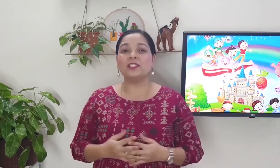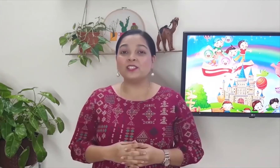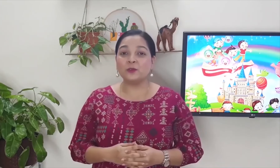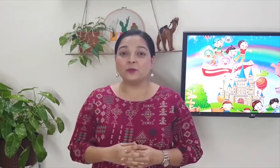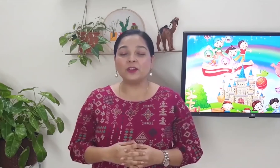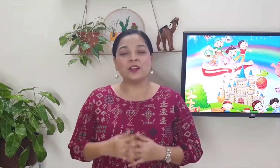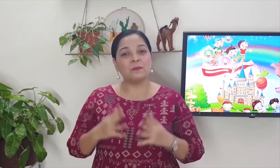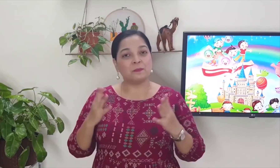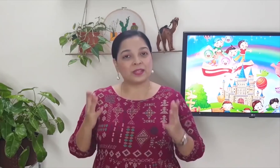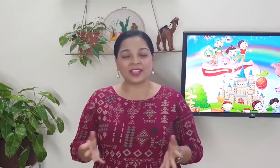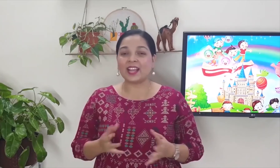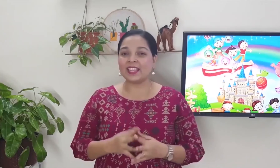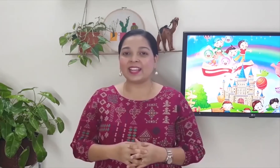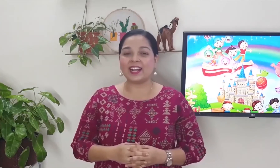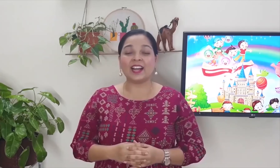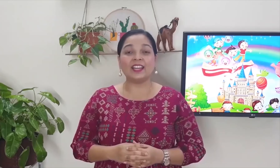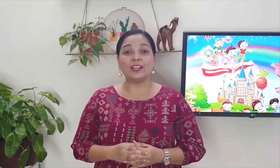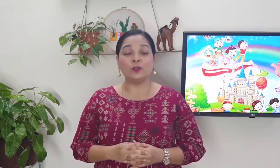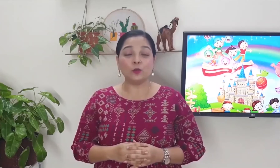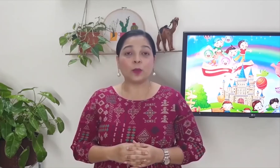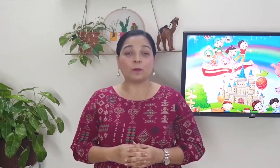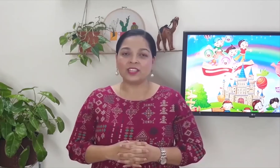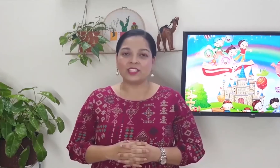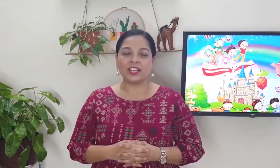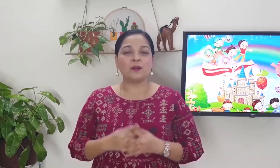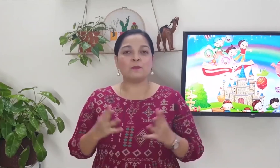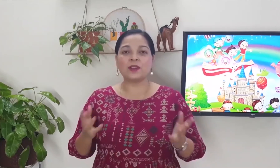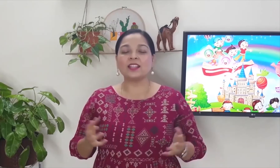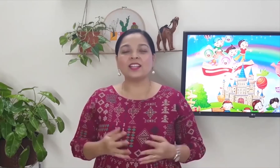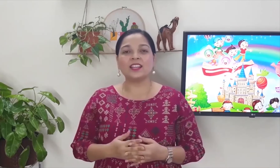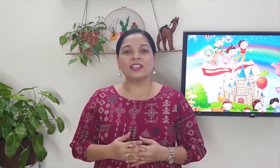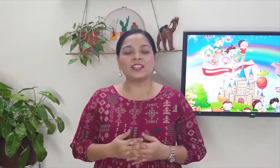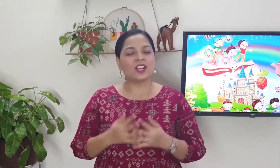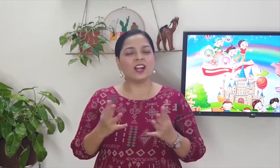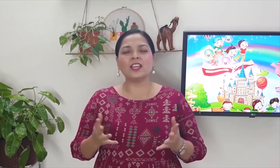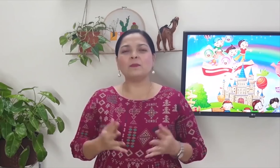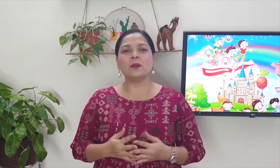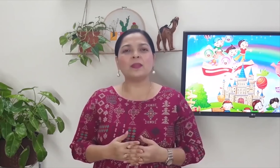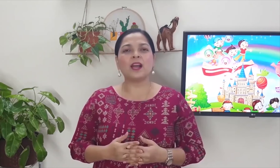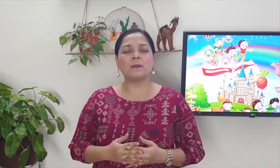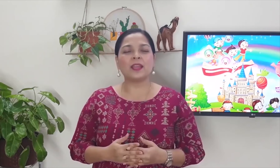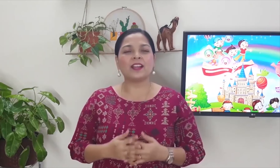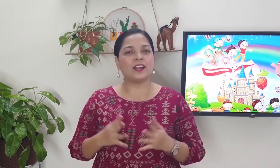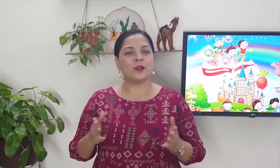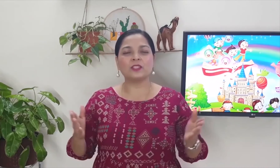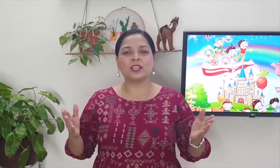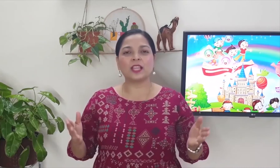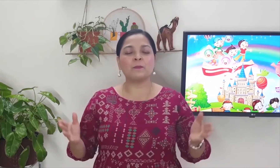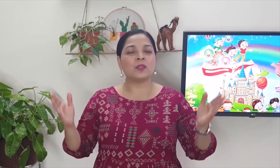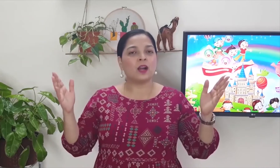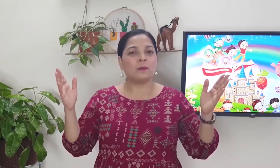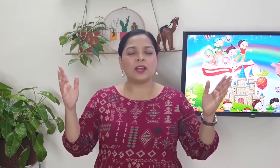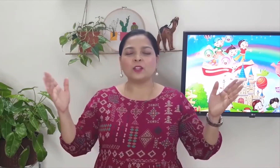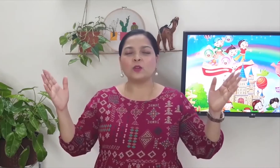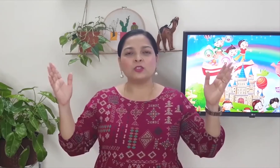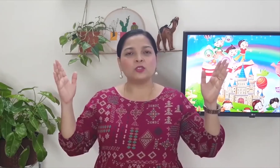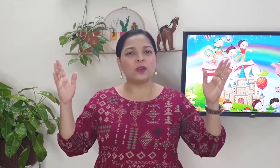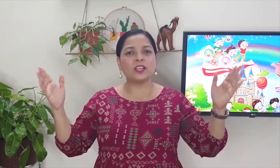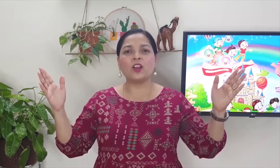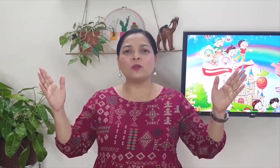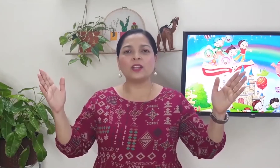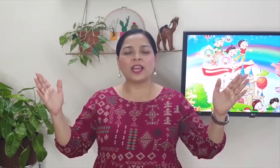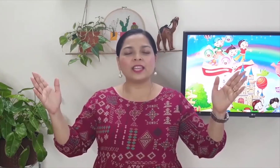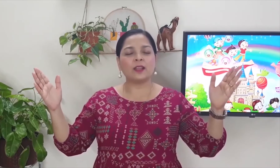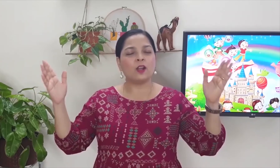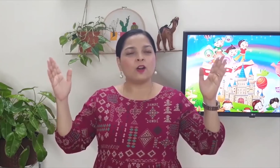पनि हामीले यहाँ सिकेका छौँ आफ्नो साथीहरूलाई अवश्य पनि भन्नुहोला। आउनुहोस् हामी यसरी प्रार्थना गर्नेछौँ। तपाईँ जहाँ कहीँ